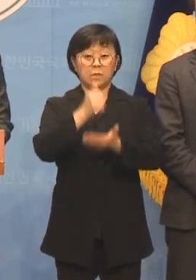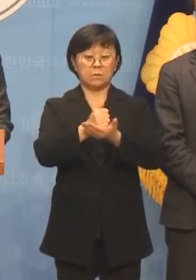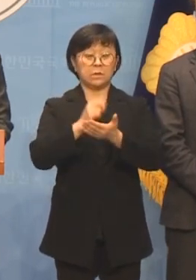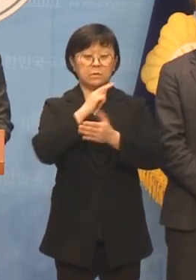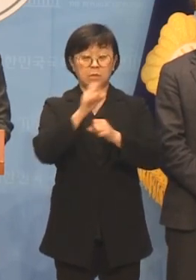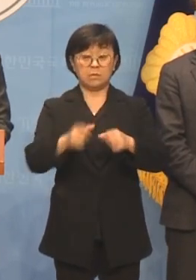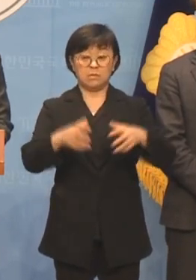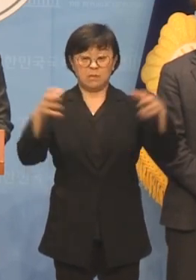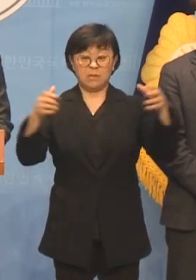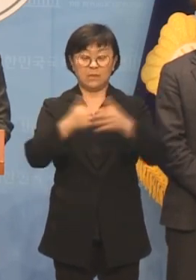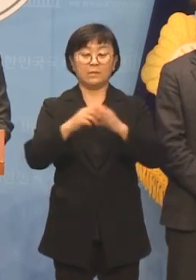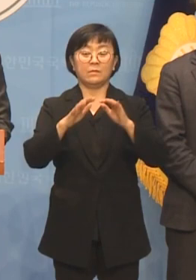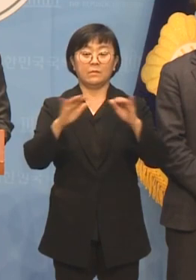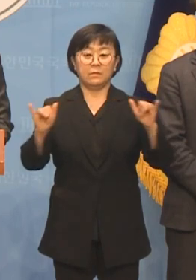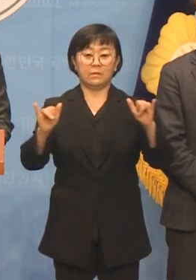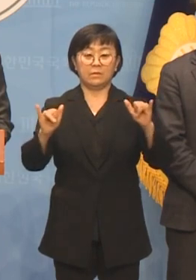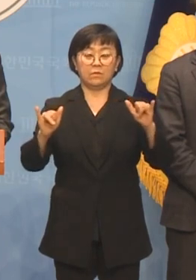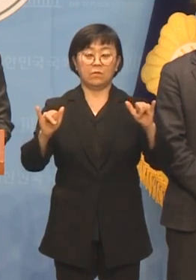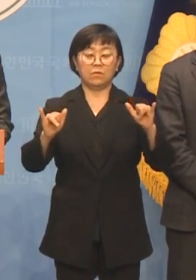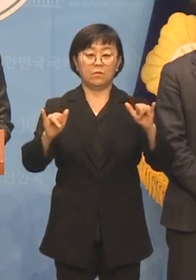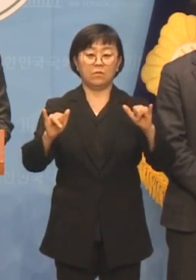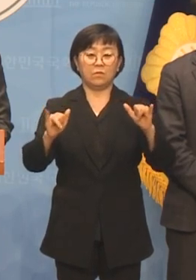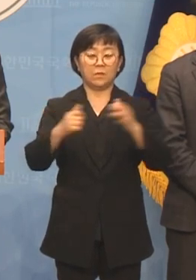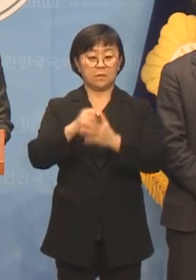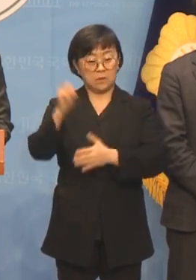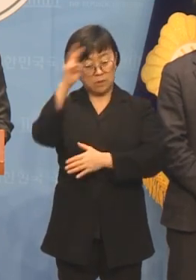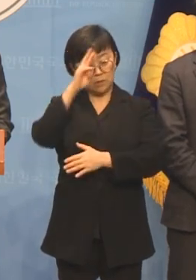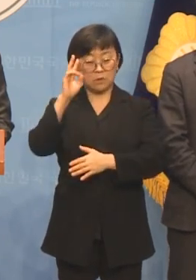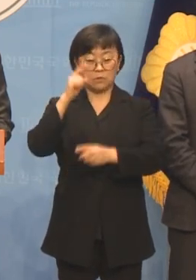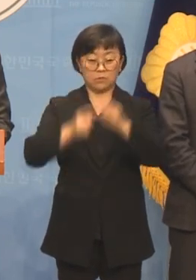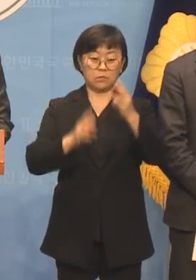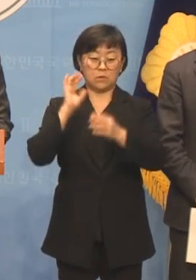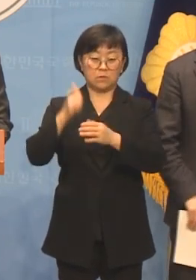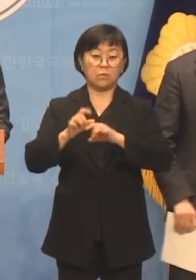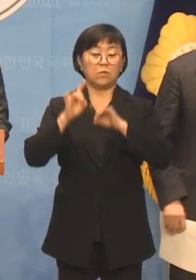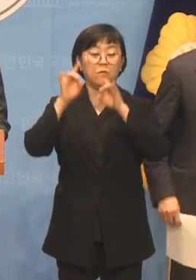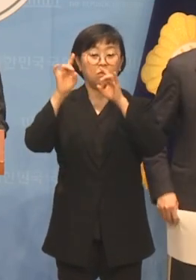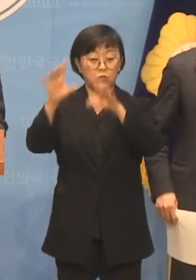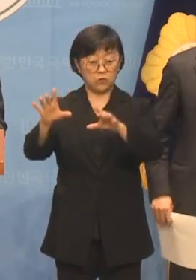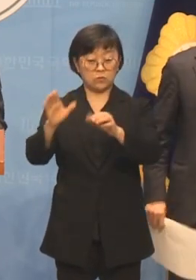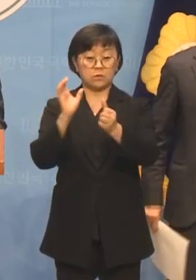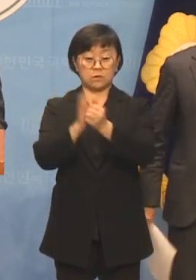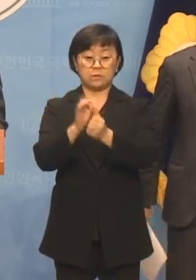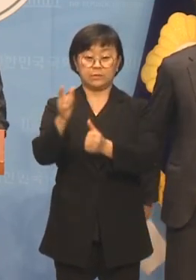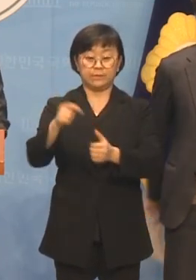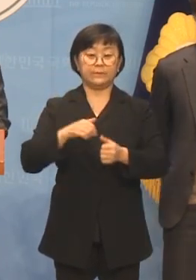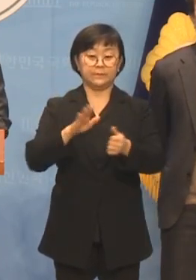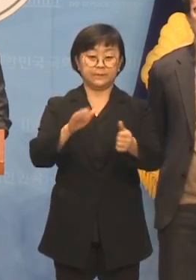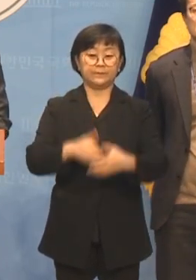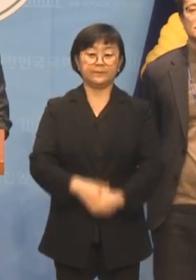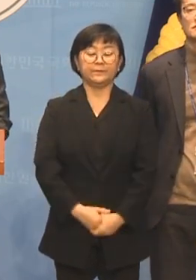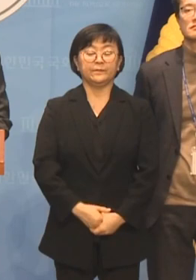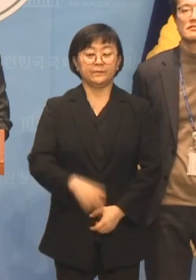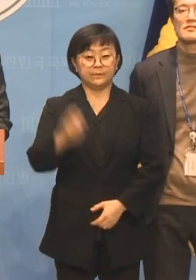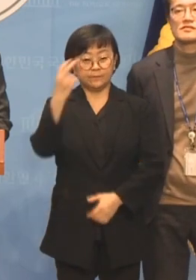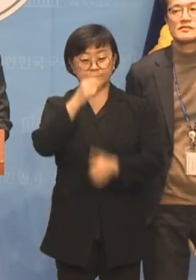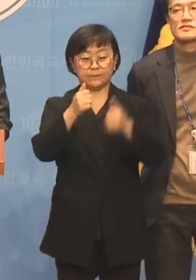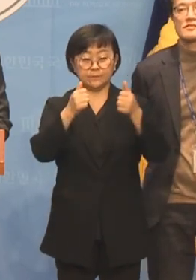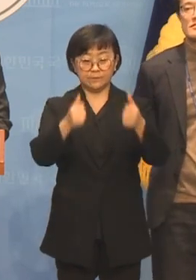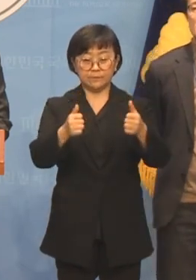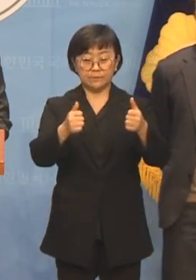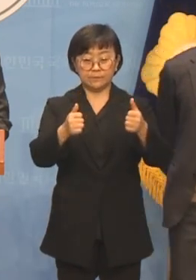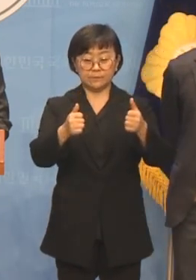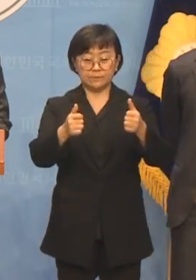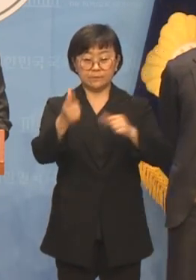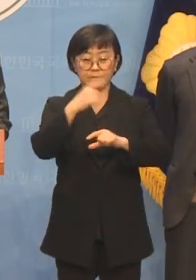혐의만 늘어나는 이런 사람을 돌연 윤석열 대통령이 호주 대사로 임명한 것입니다. 수사와 재판이